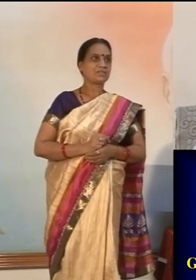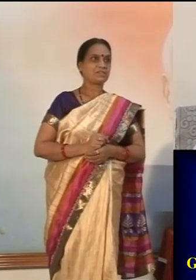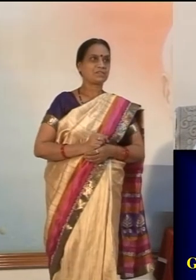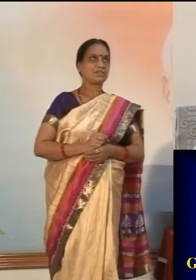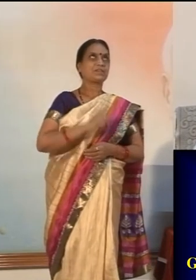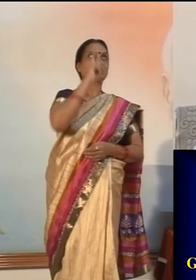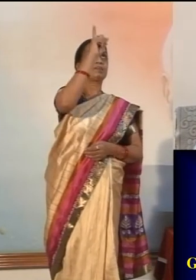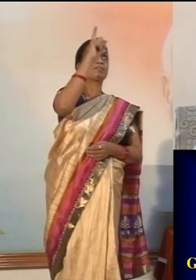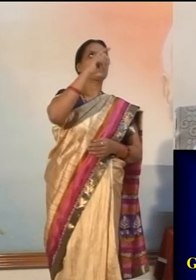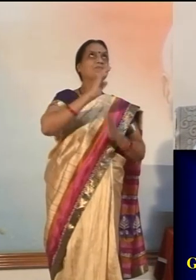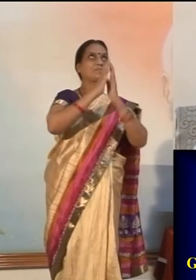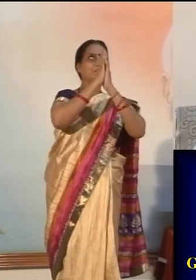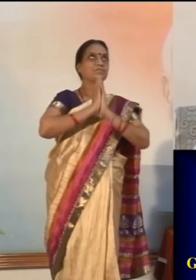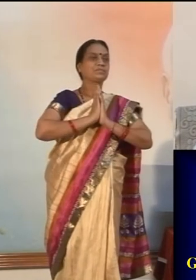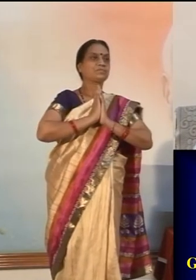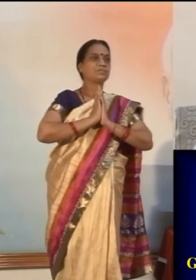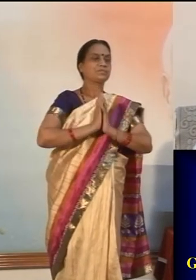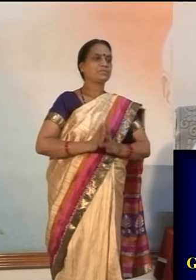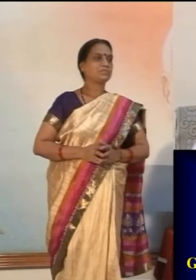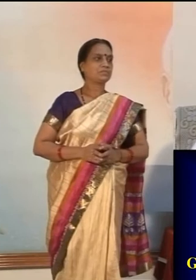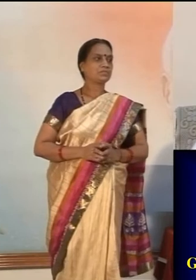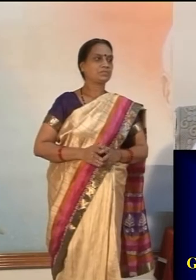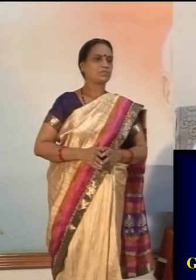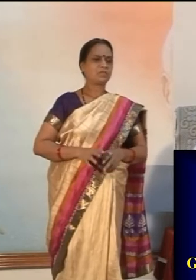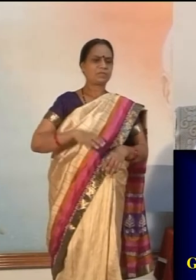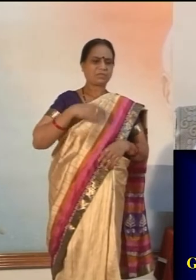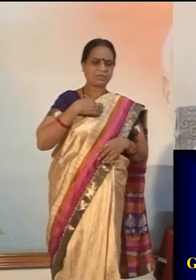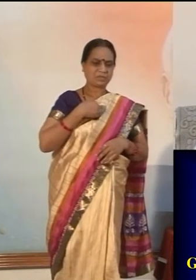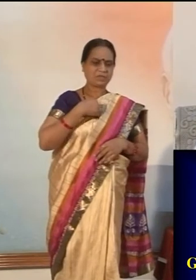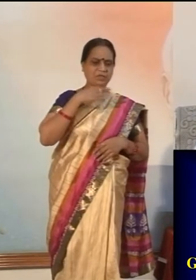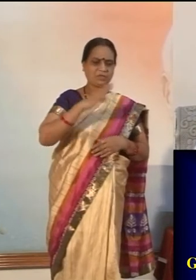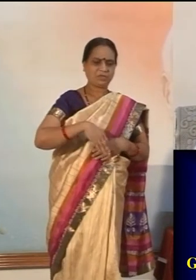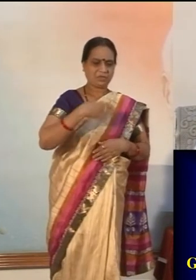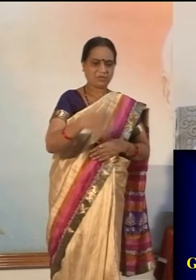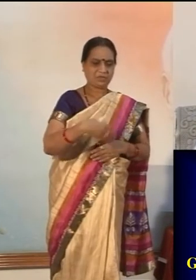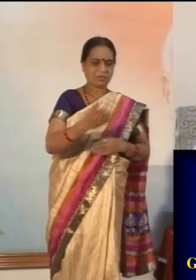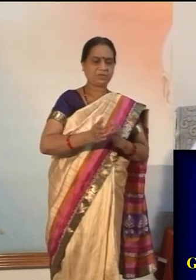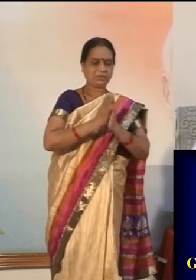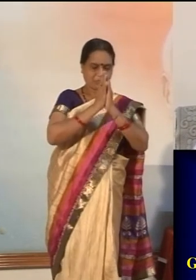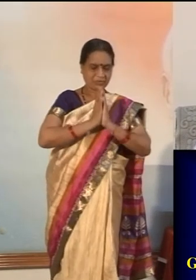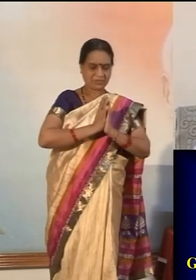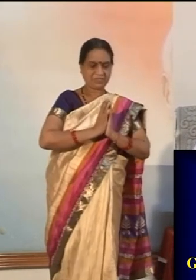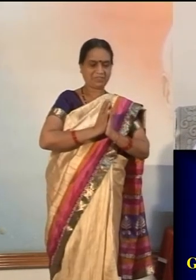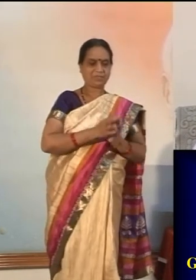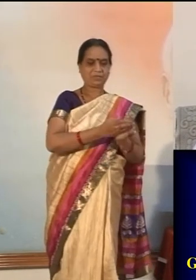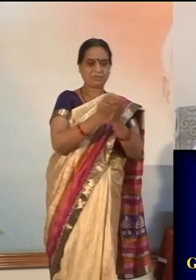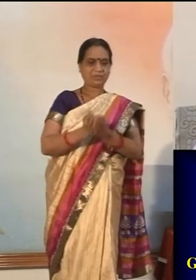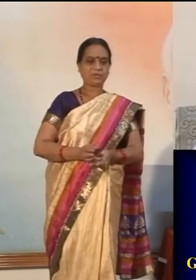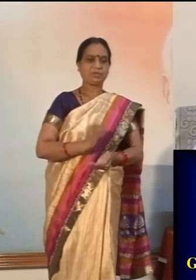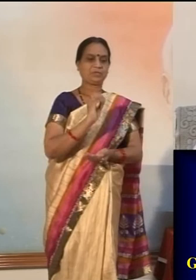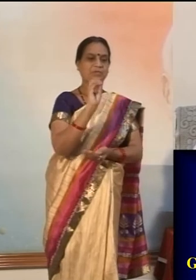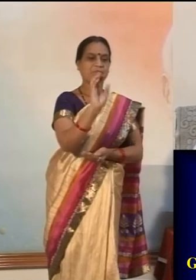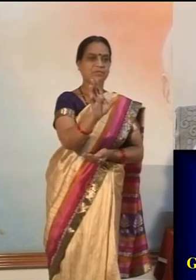कि हे भगवान, मैं रोज आपकी पूजा करता हूं, रोज फूल चढ़ाता हूं,